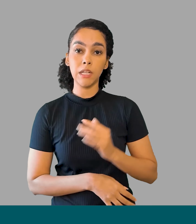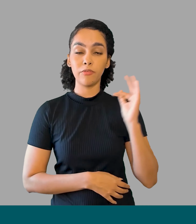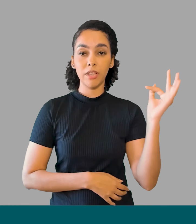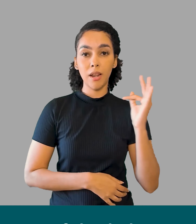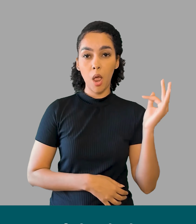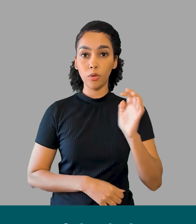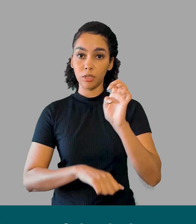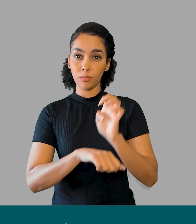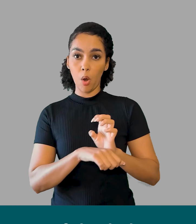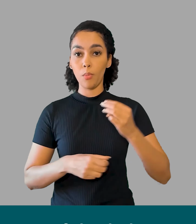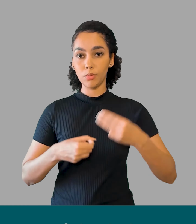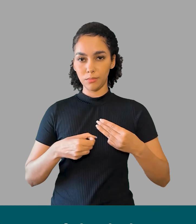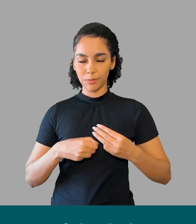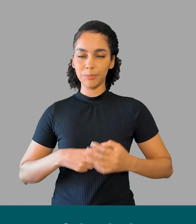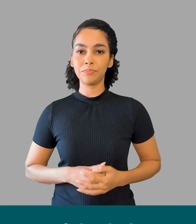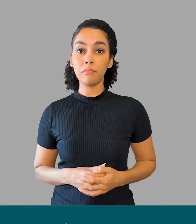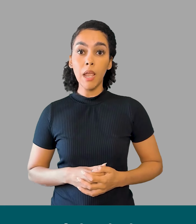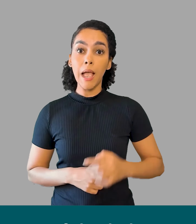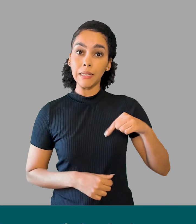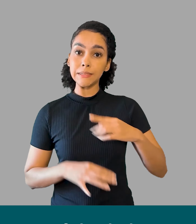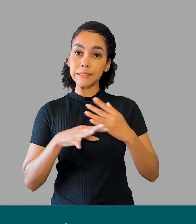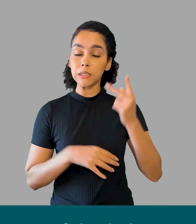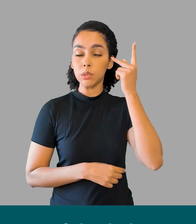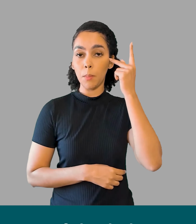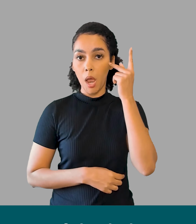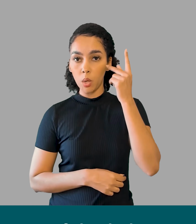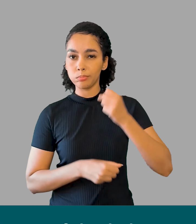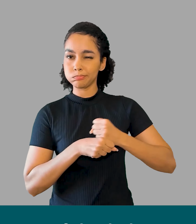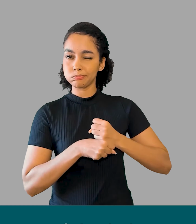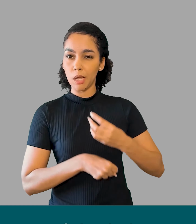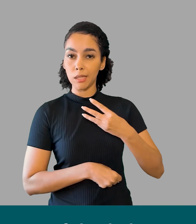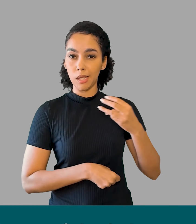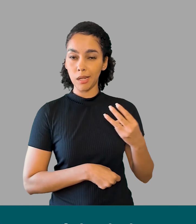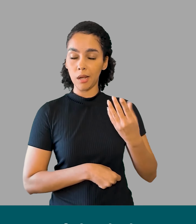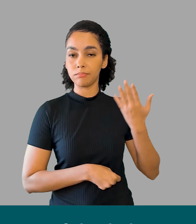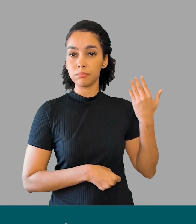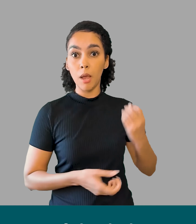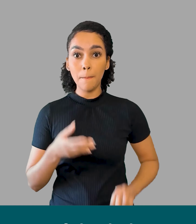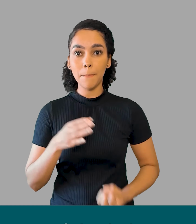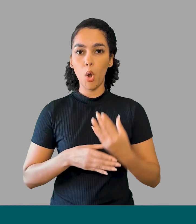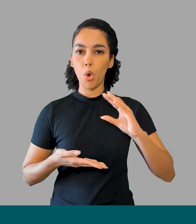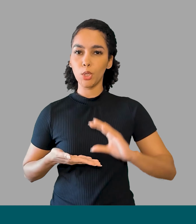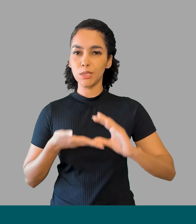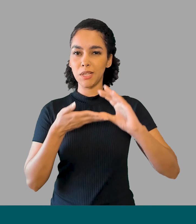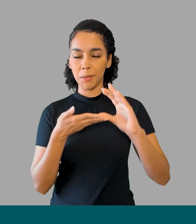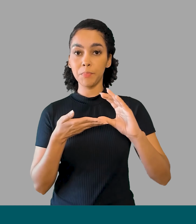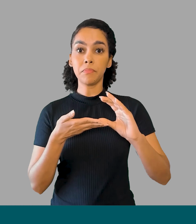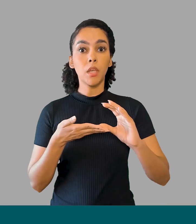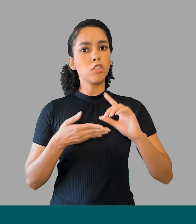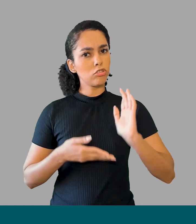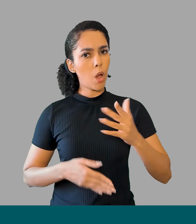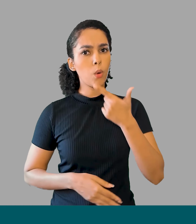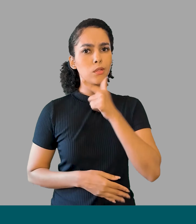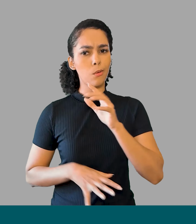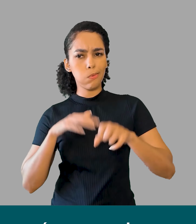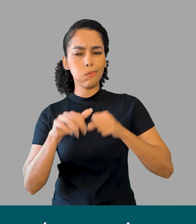e municipal. Na cidade de São Paulo, há 33 anos, foi criado o Conselho Municipal da Pessoa com Deficiência, que já conquistou muitos